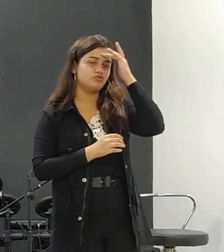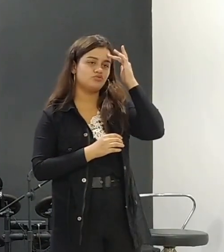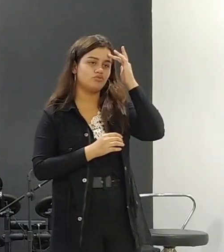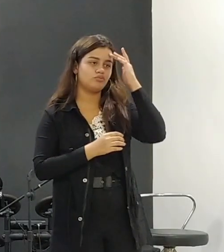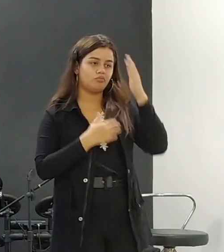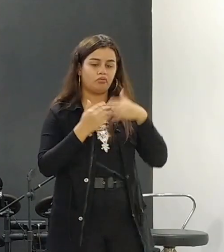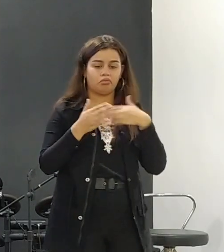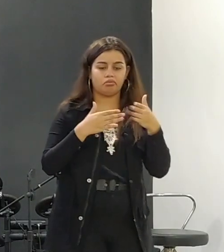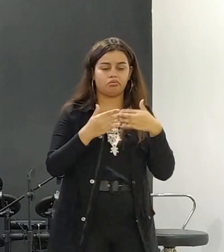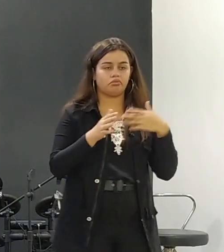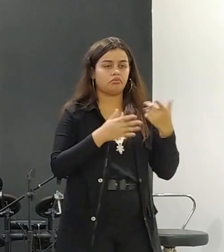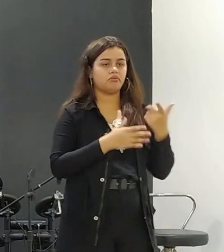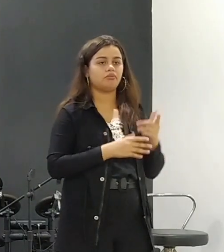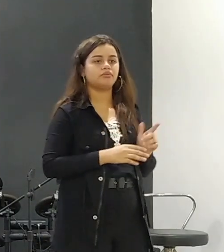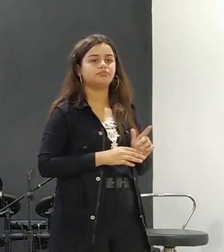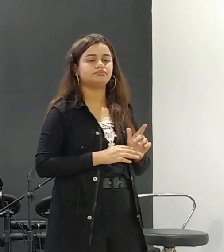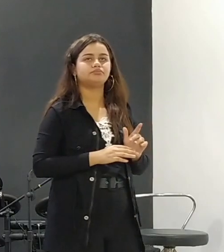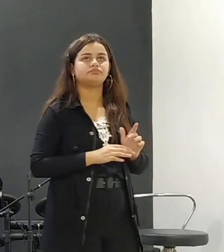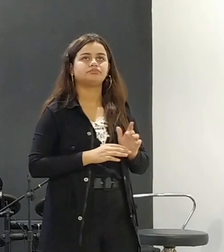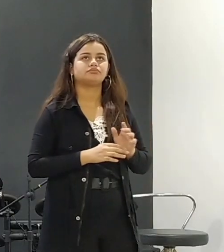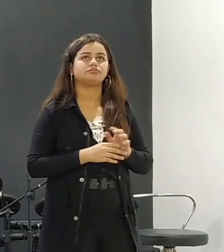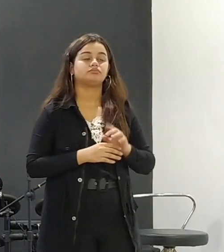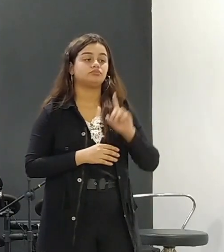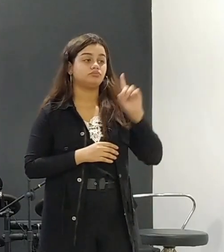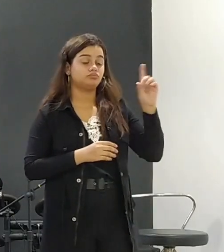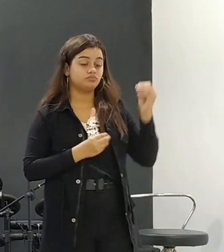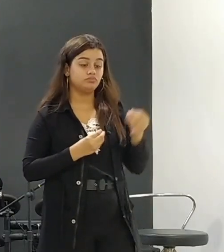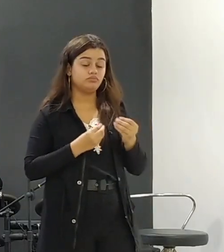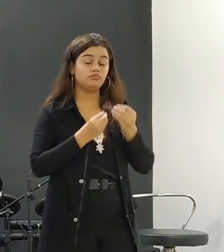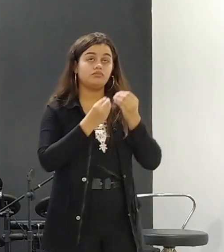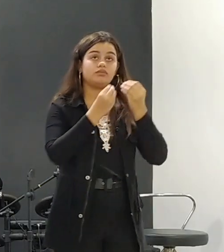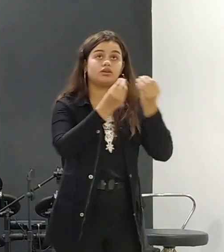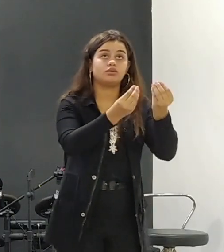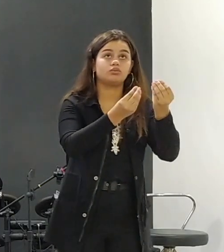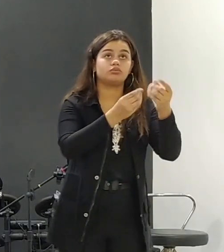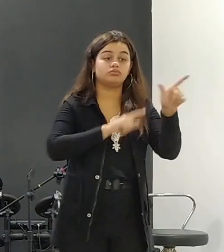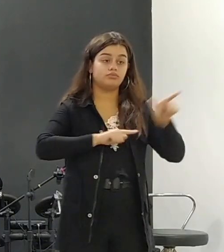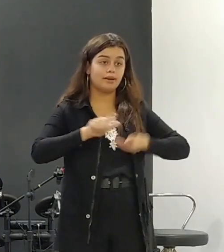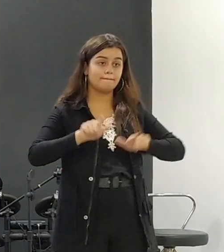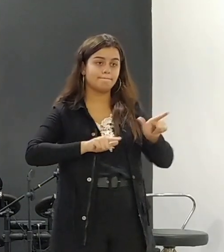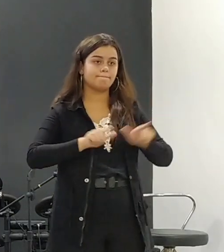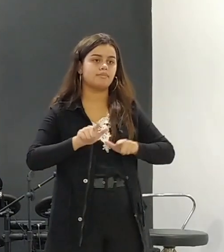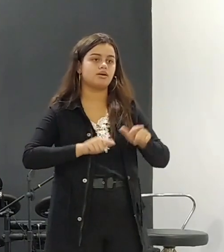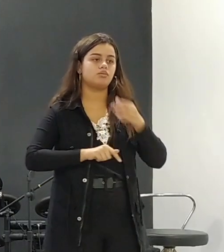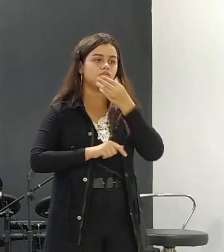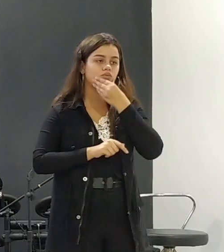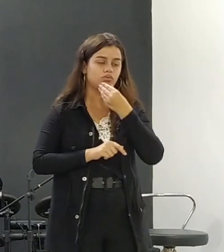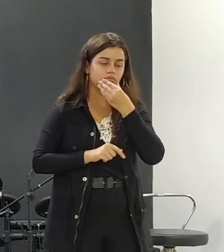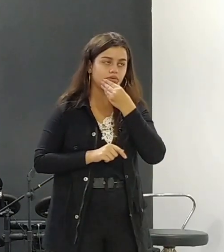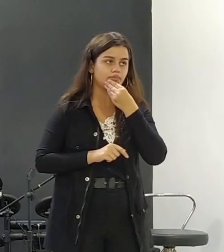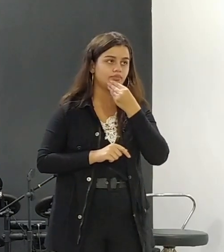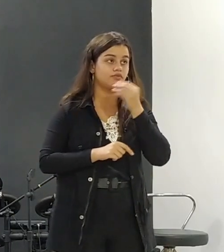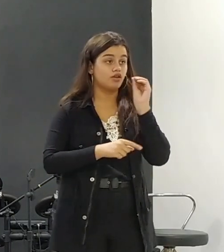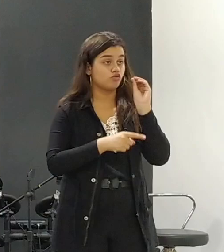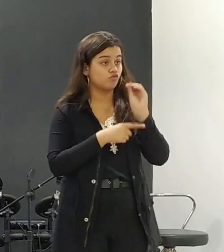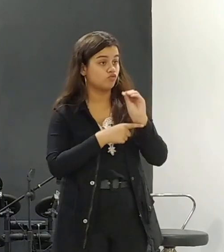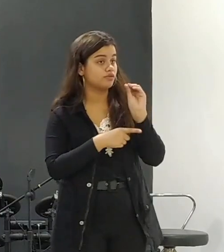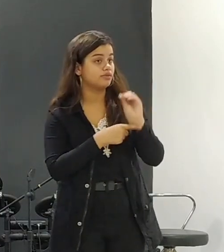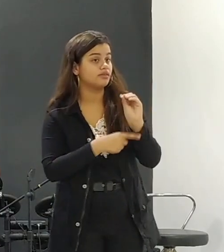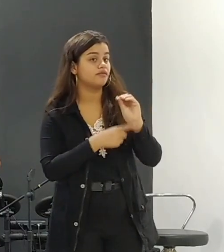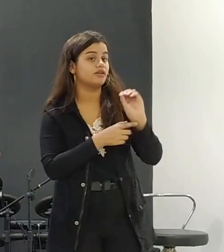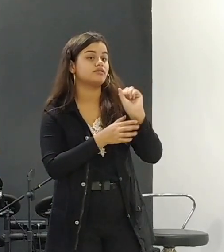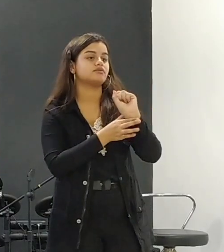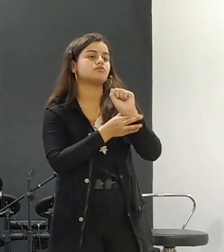aí. Amém, querido? Deus colocou ele lá no Éden e deu a ele um trabalho. Você vai lavrar e